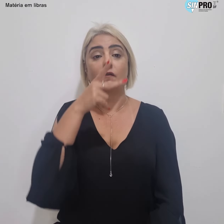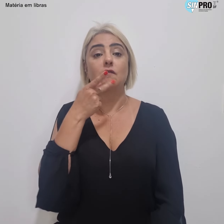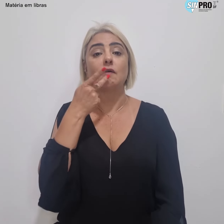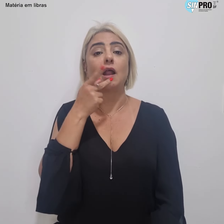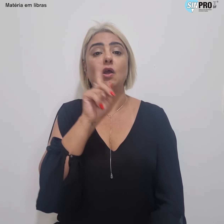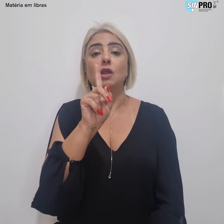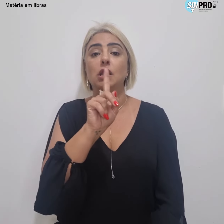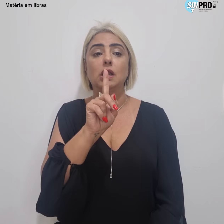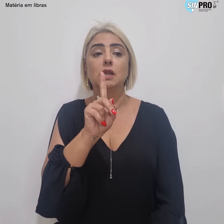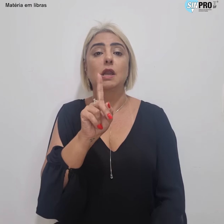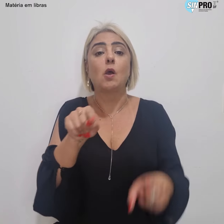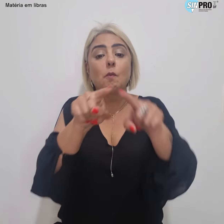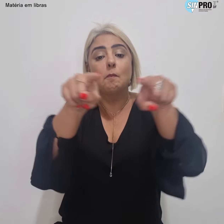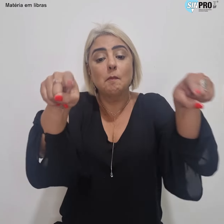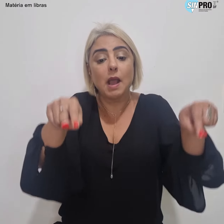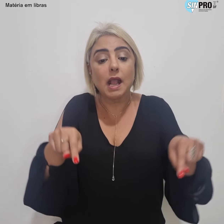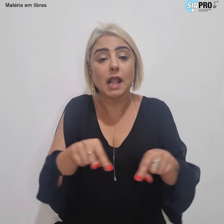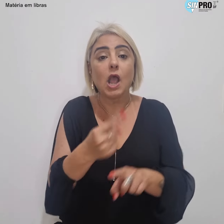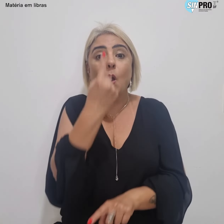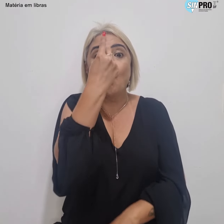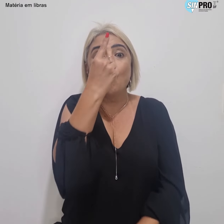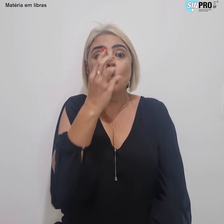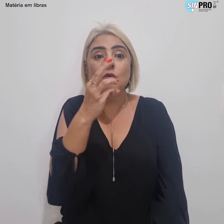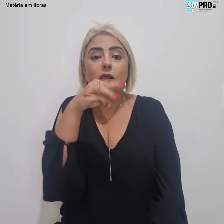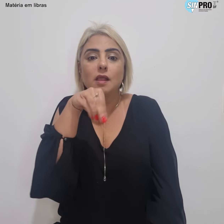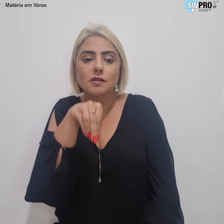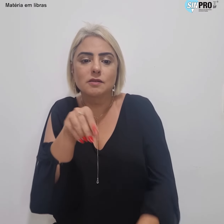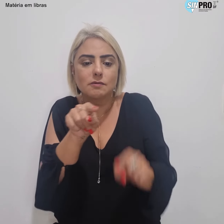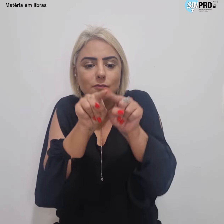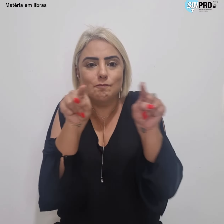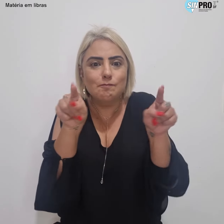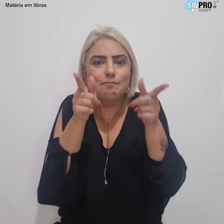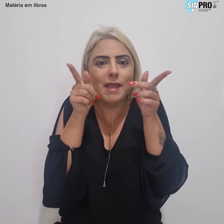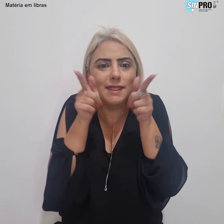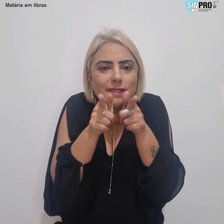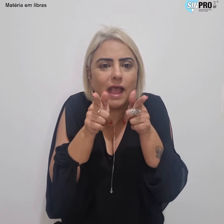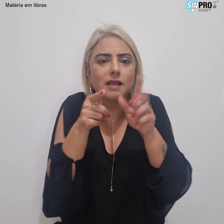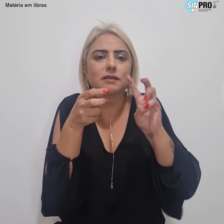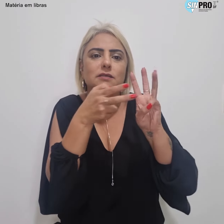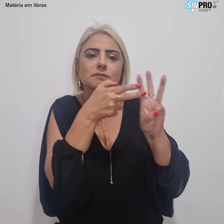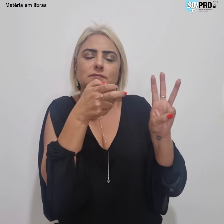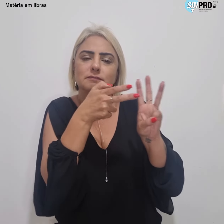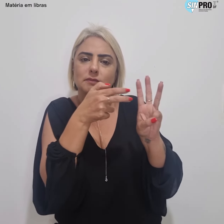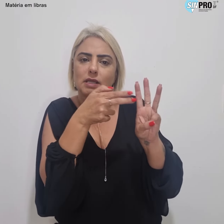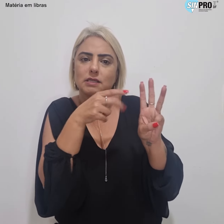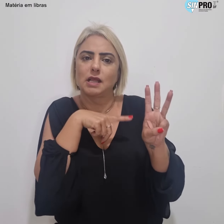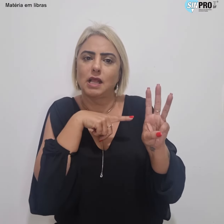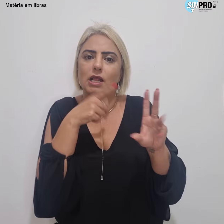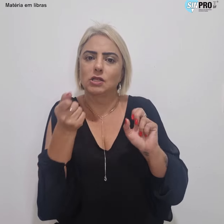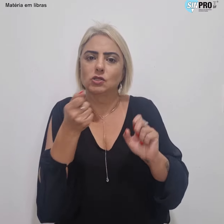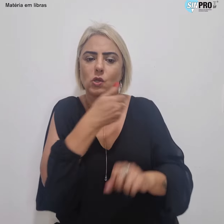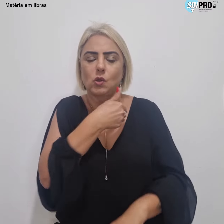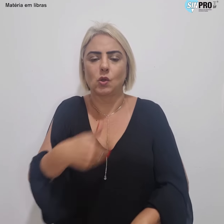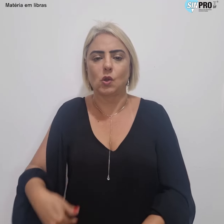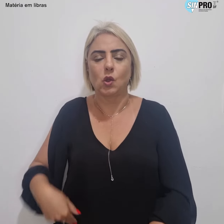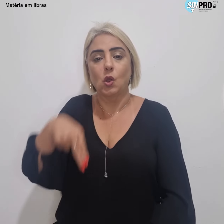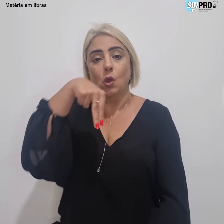não demarcaria 1 centímetro de reserva indígena em seu governo, Nunes Marques e